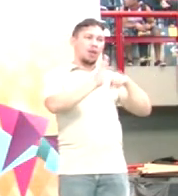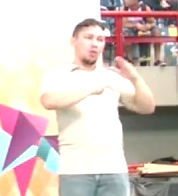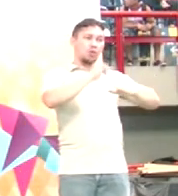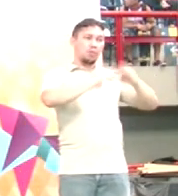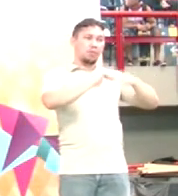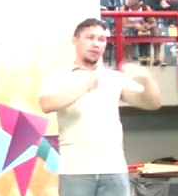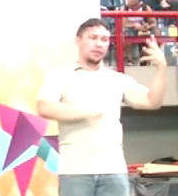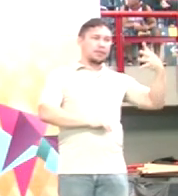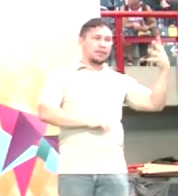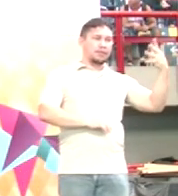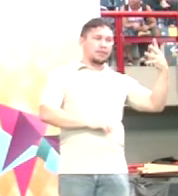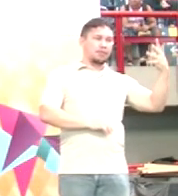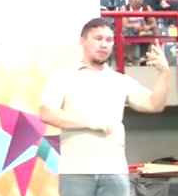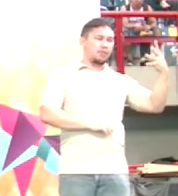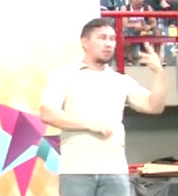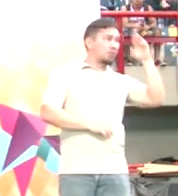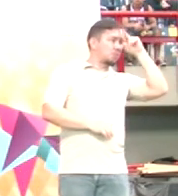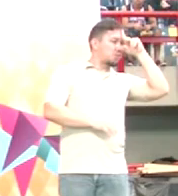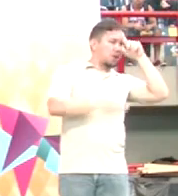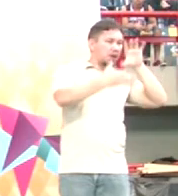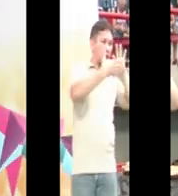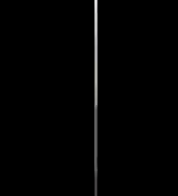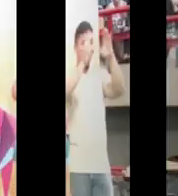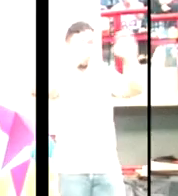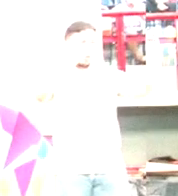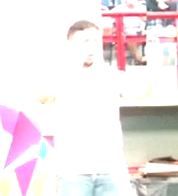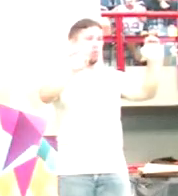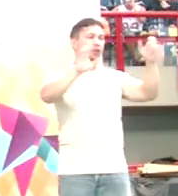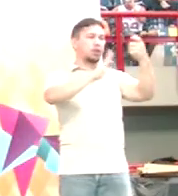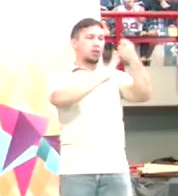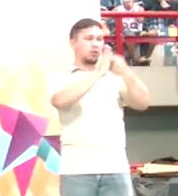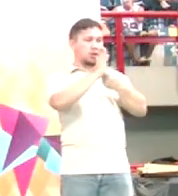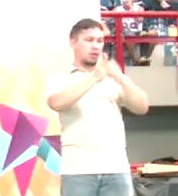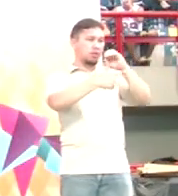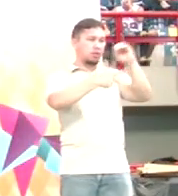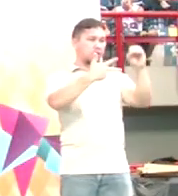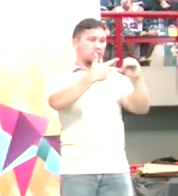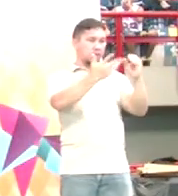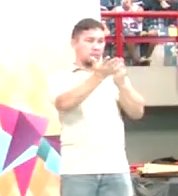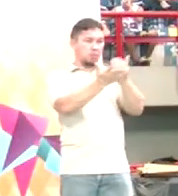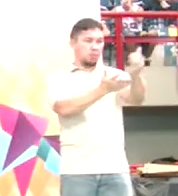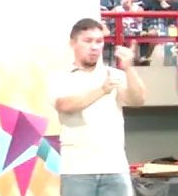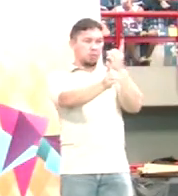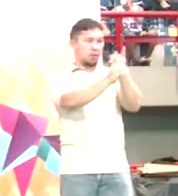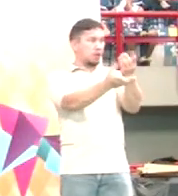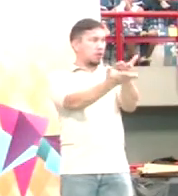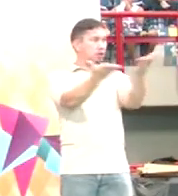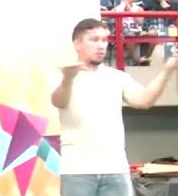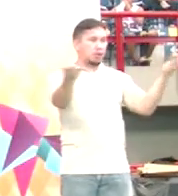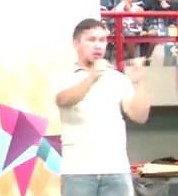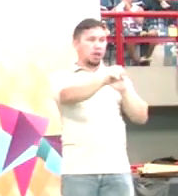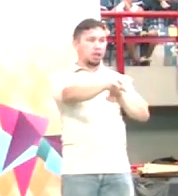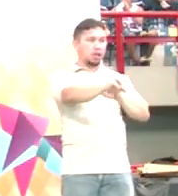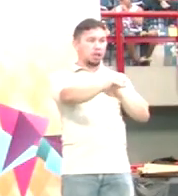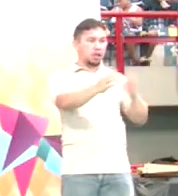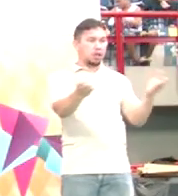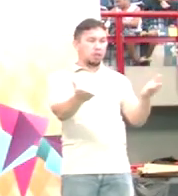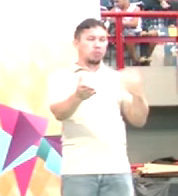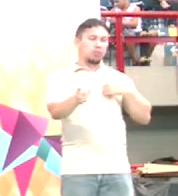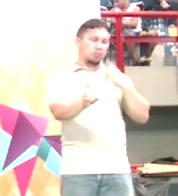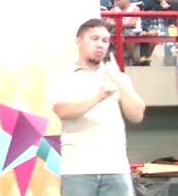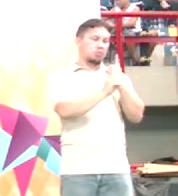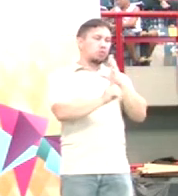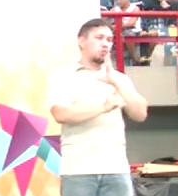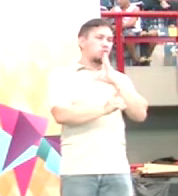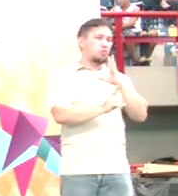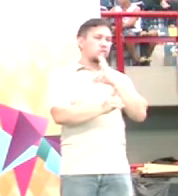de parágrafo. Então vamos começar. Para iniciarmos esse encontro, vamos